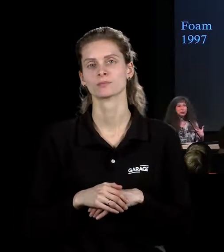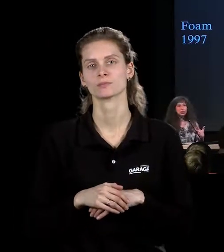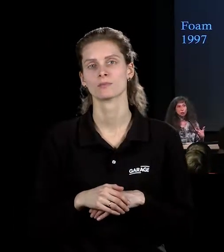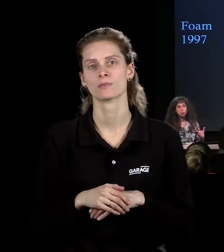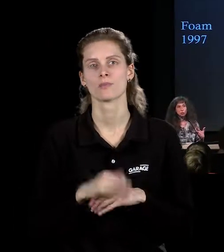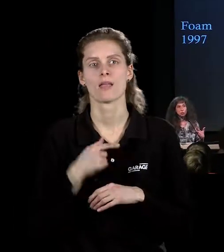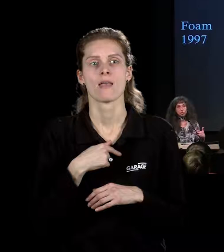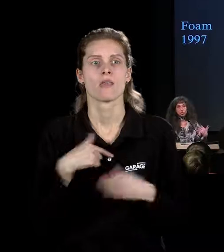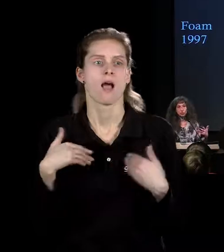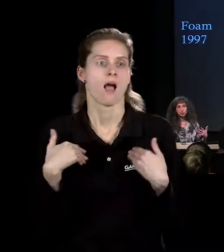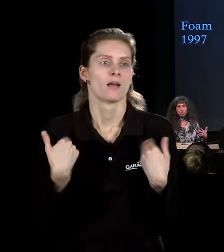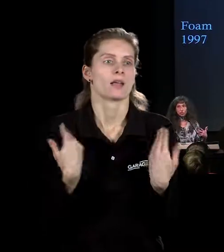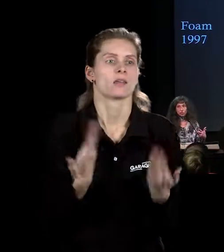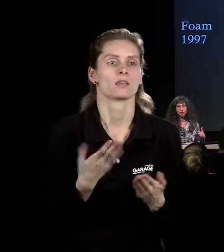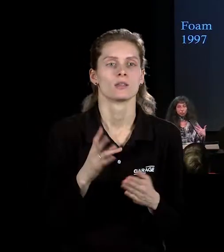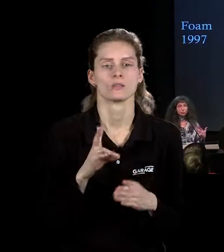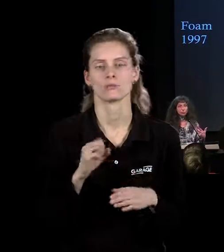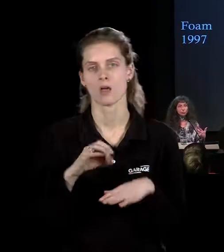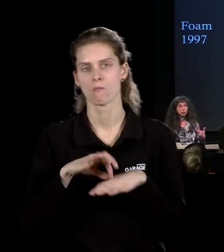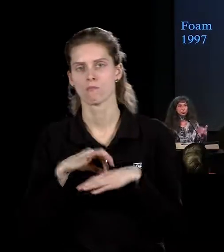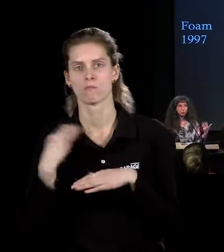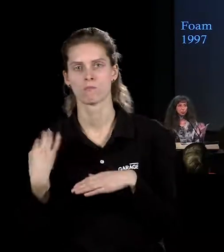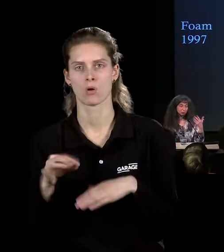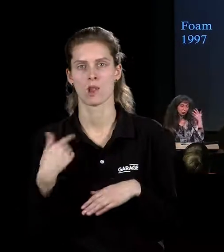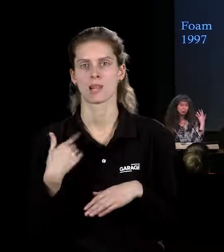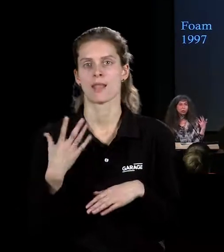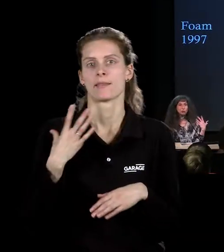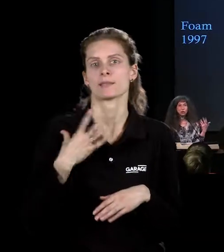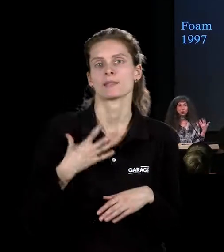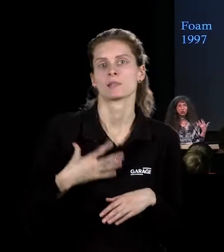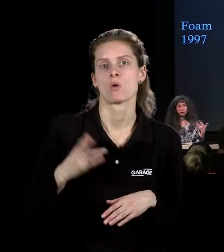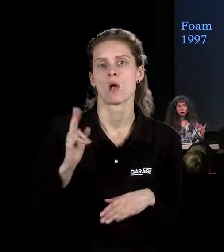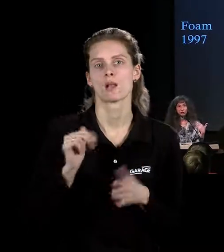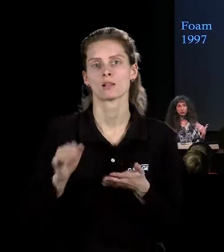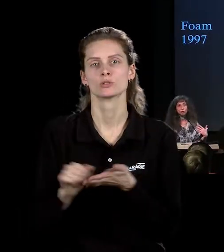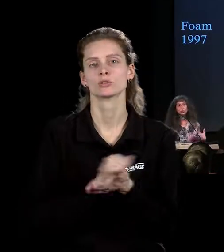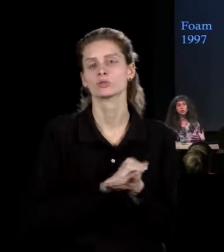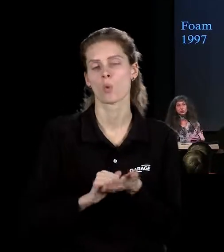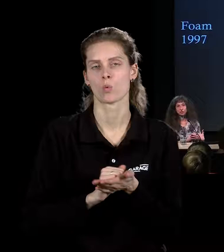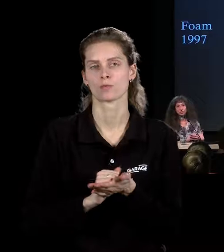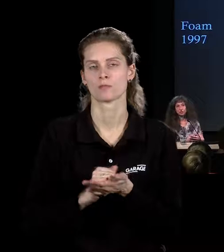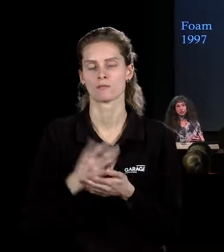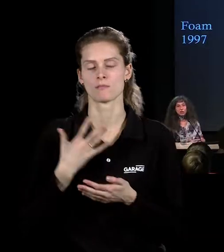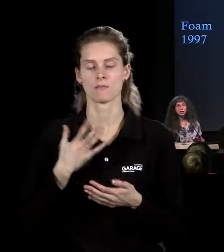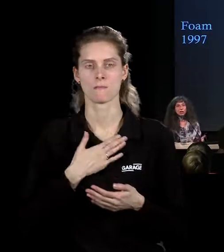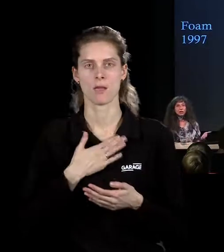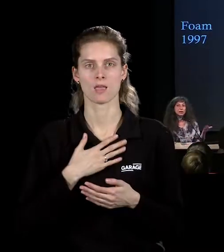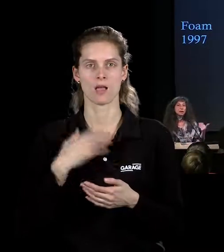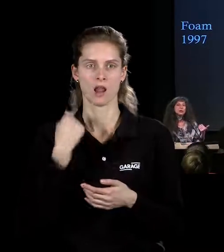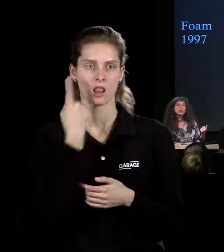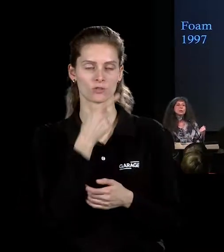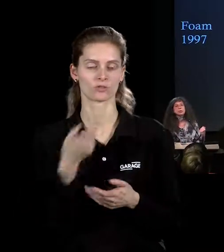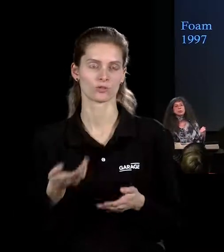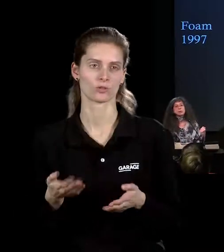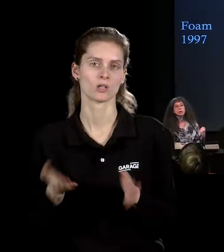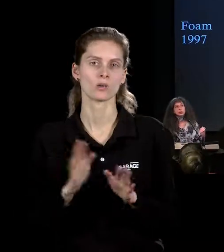это то, чем я реагирую на боль, это то, что я терплю, это то, что, откуда стерта моя личность, и остались только рефлексы, только прямые.